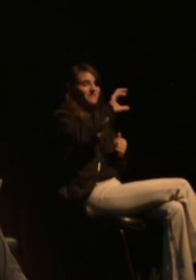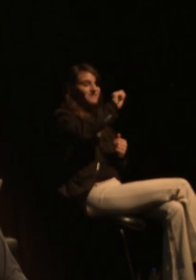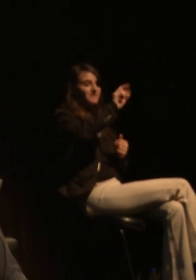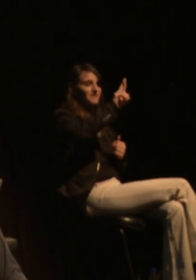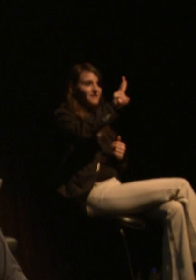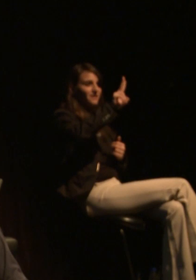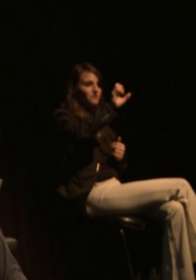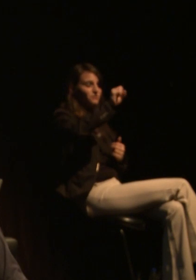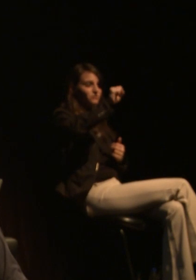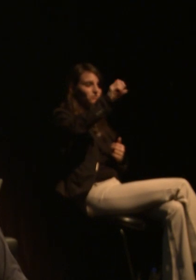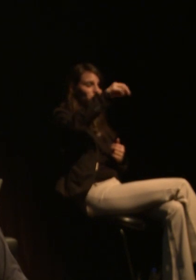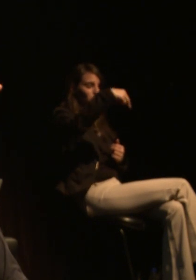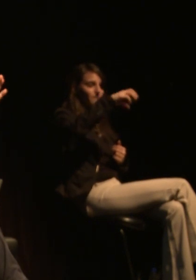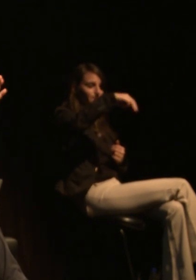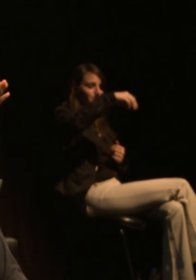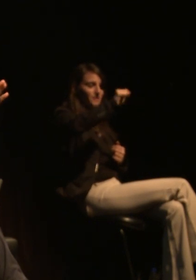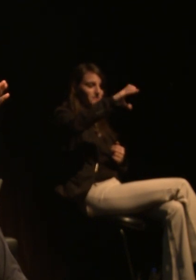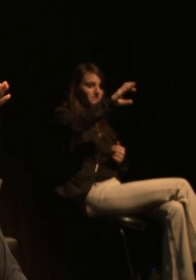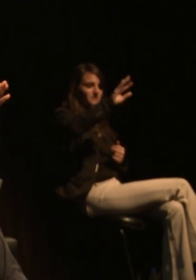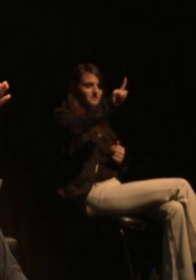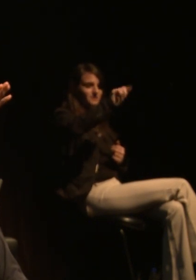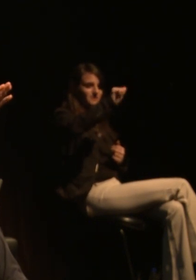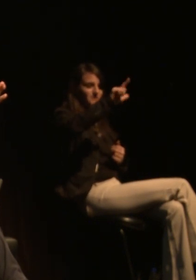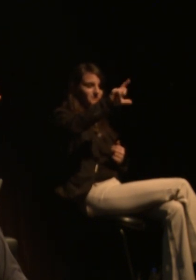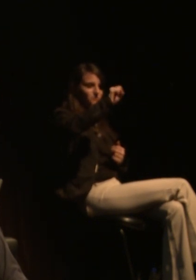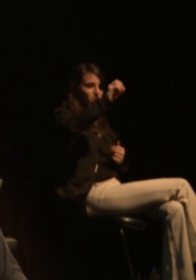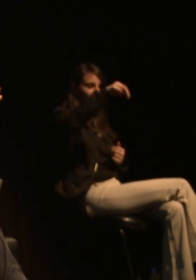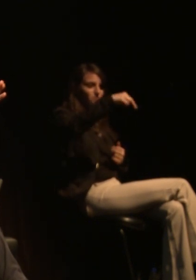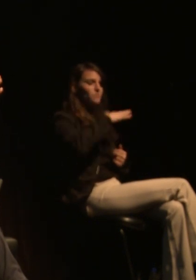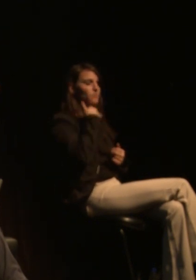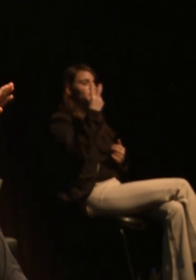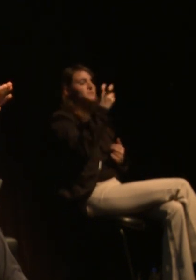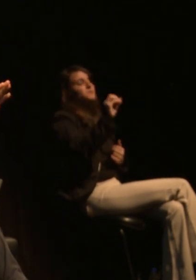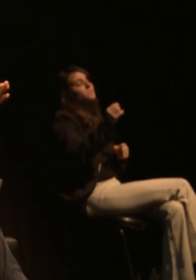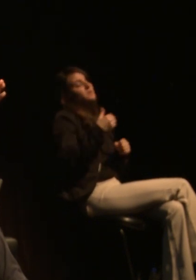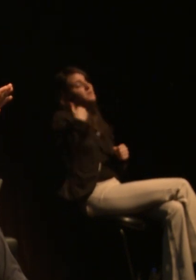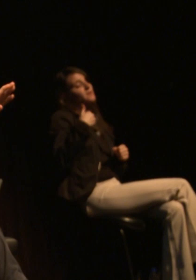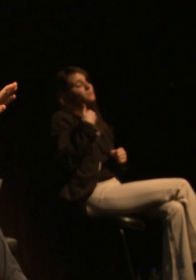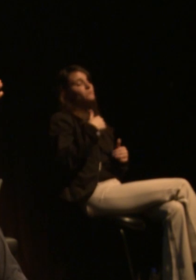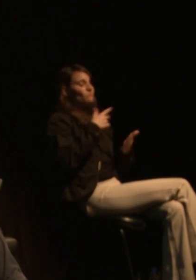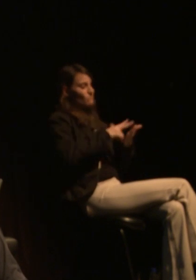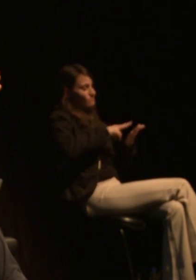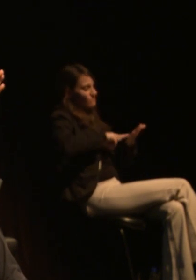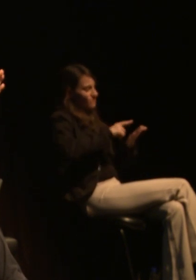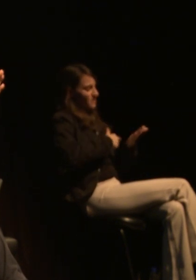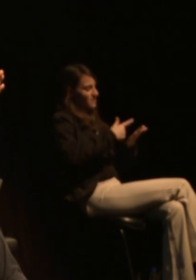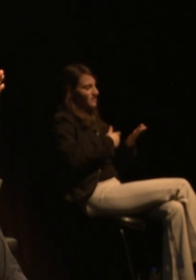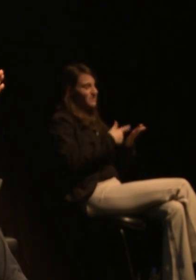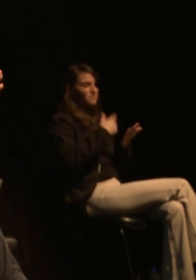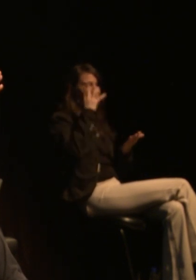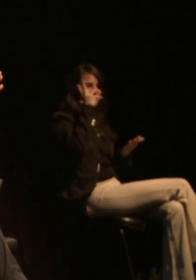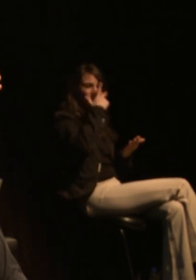Carson McCullers, que morreu com 50 anos e escreveu um livro para mim clássico,